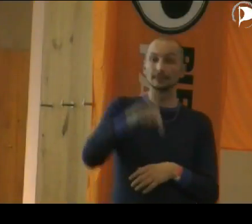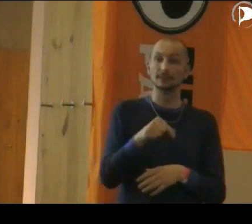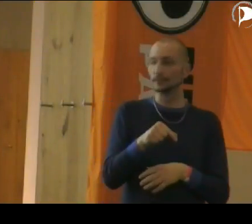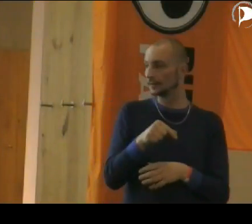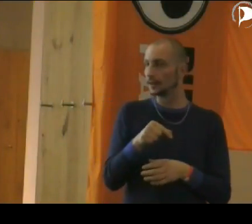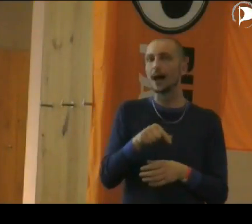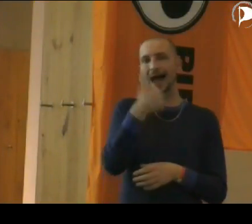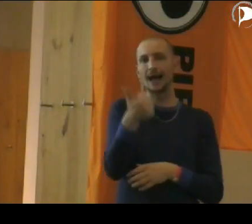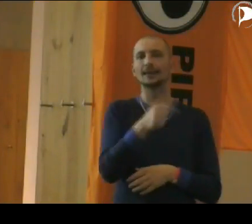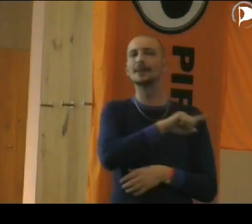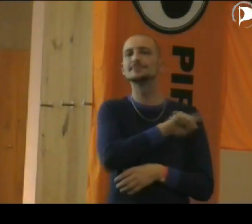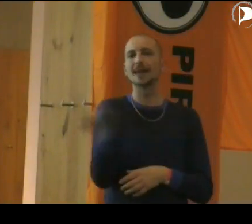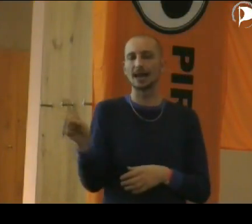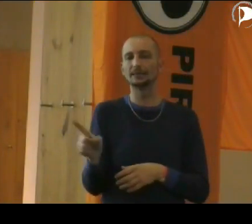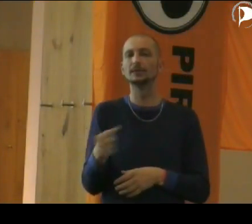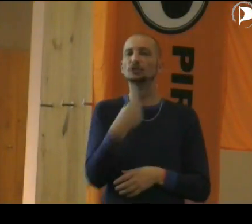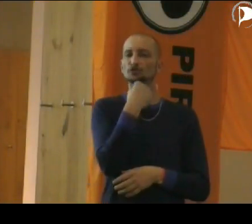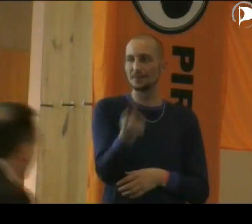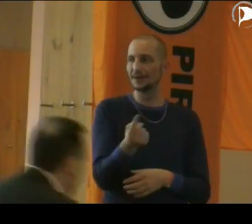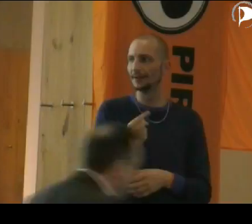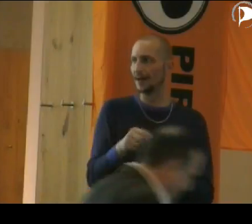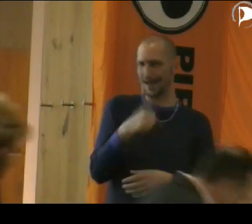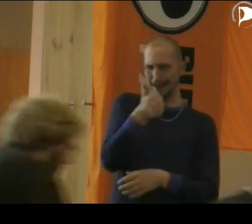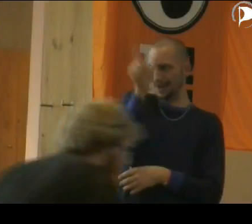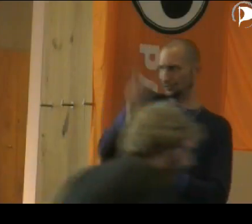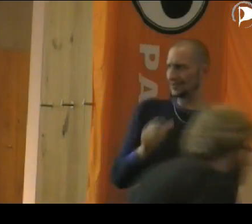irgendjemand fast september scheinbar so schrecklich